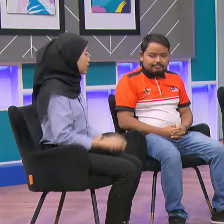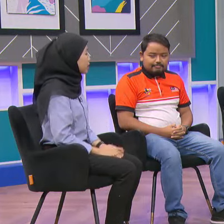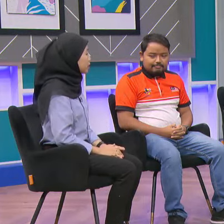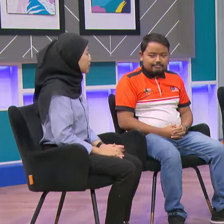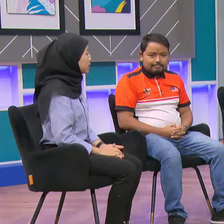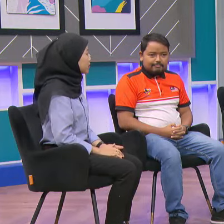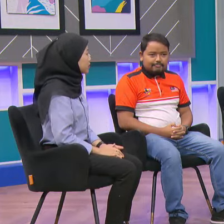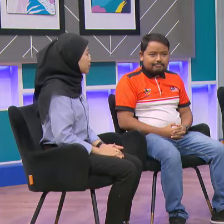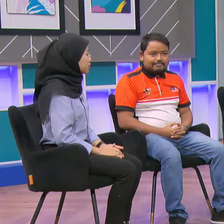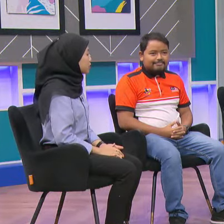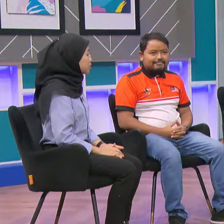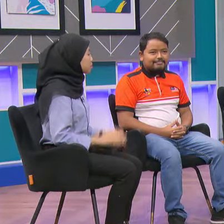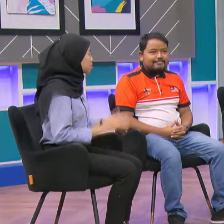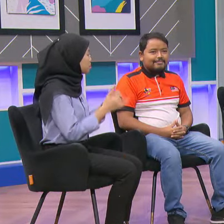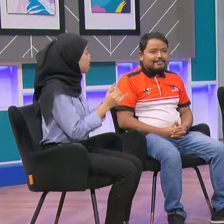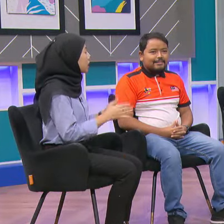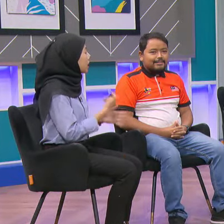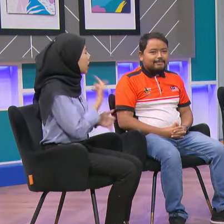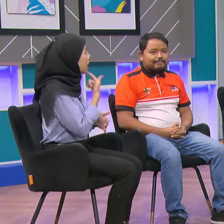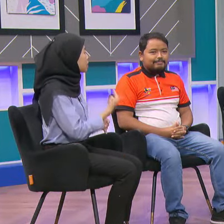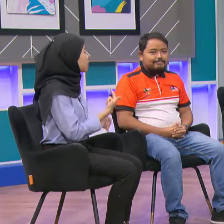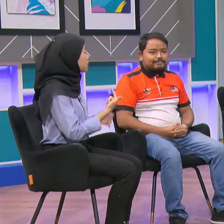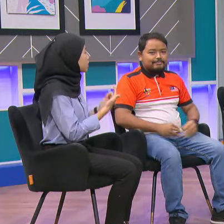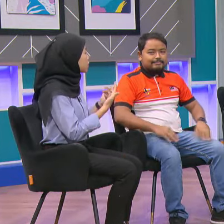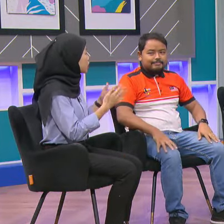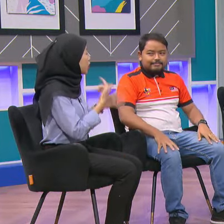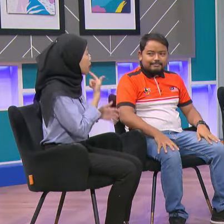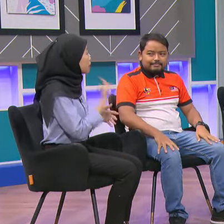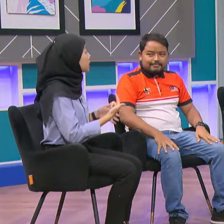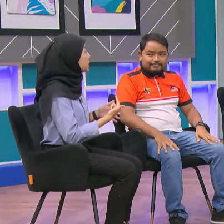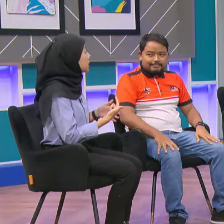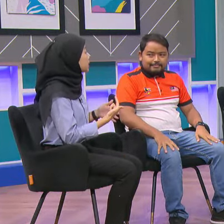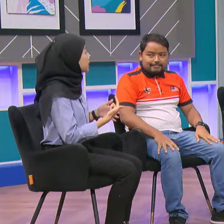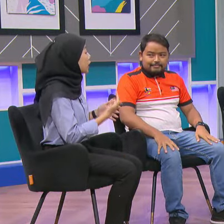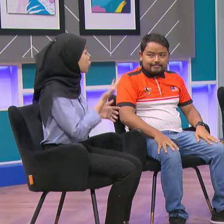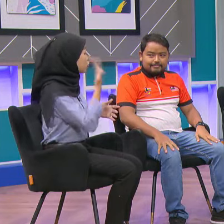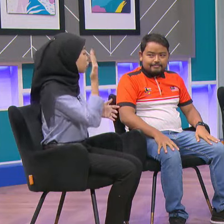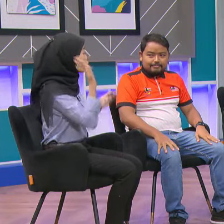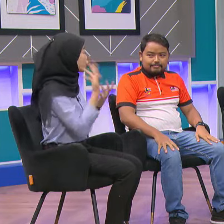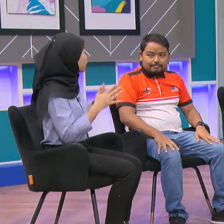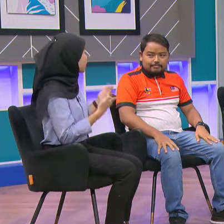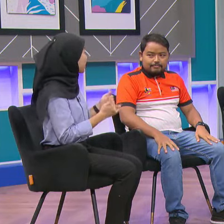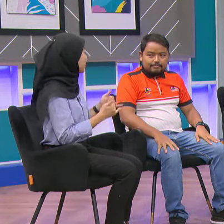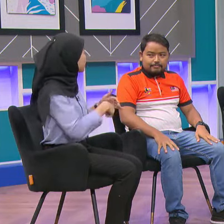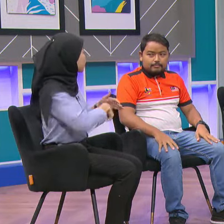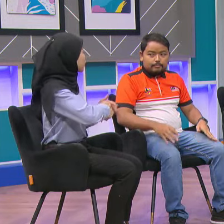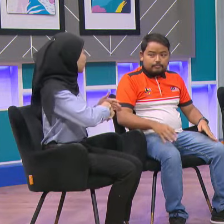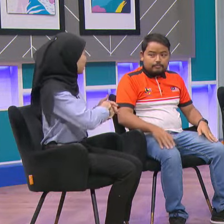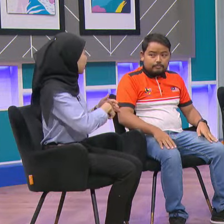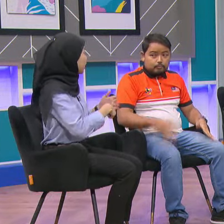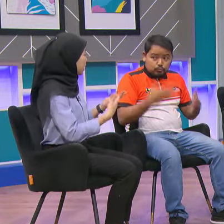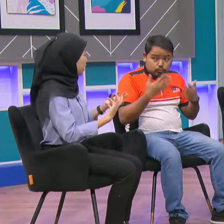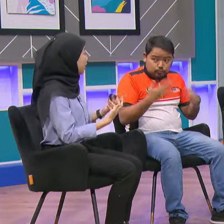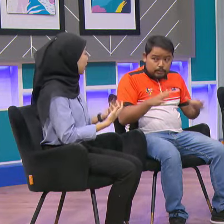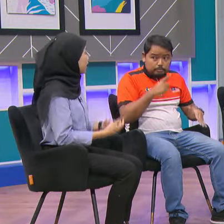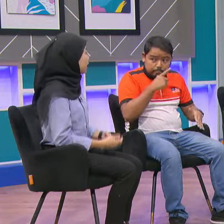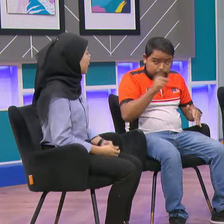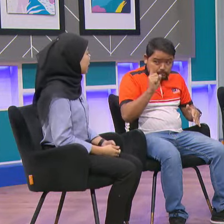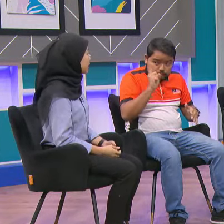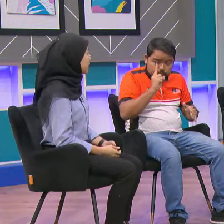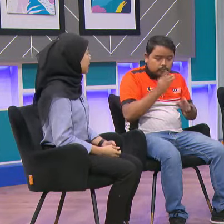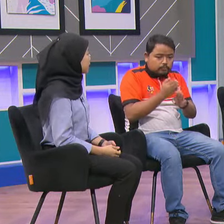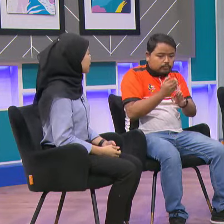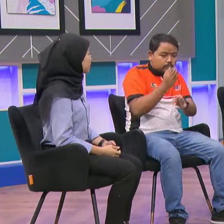masuknya dia sudah bermain bermain jadi senang untuk saya memilih Sebab Dia masih bermain bermain baru ini